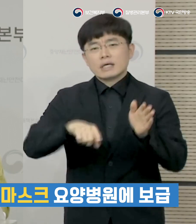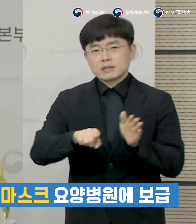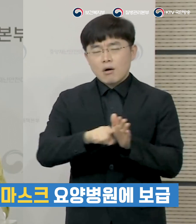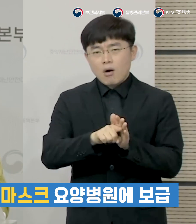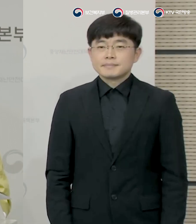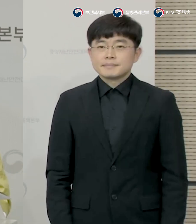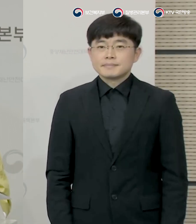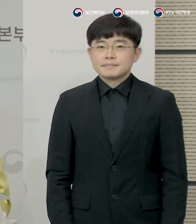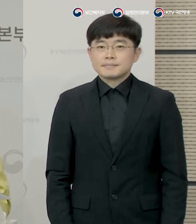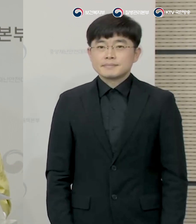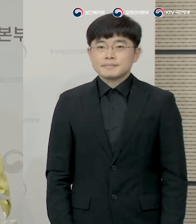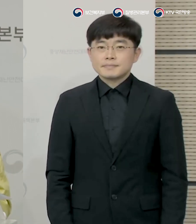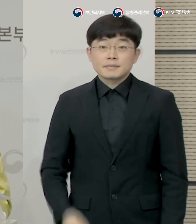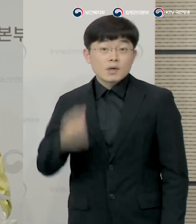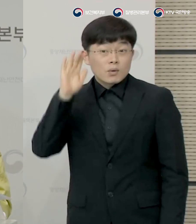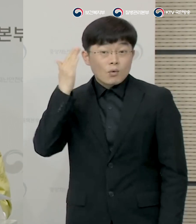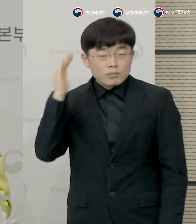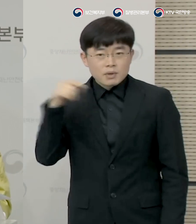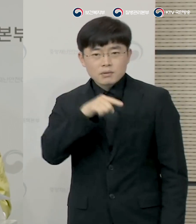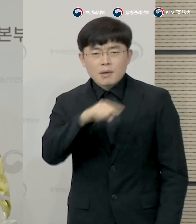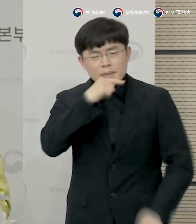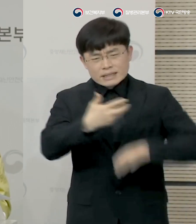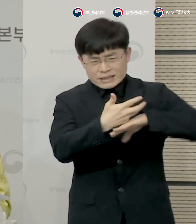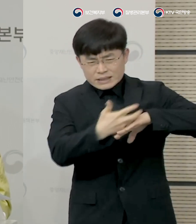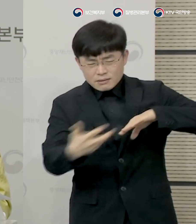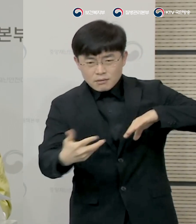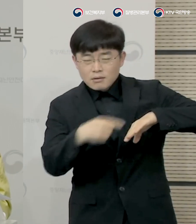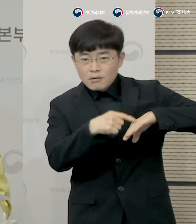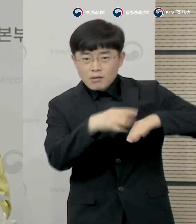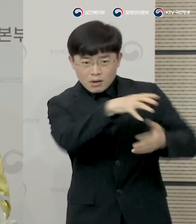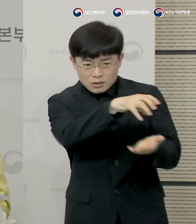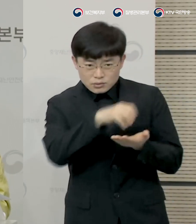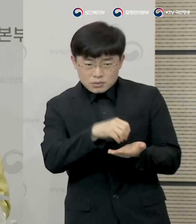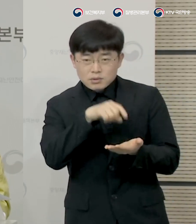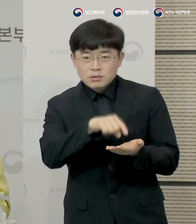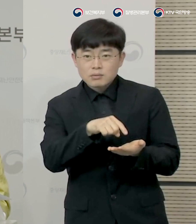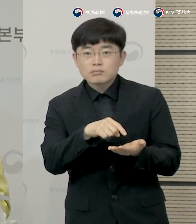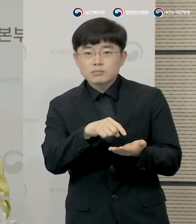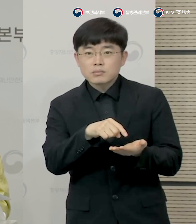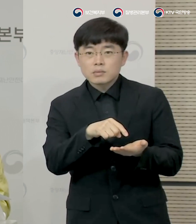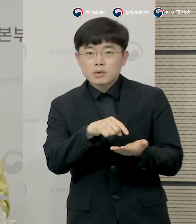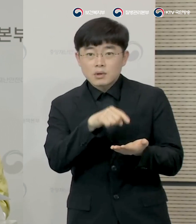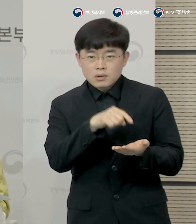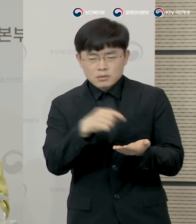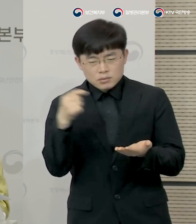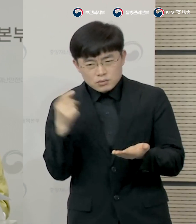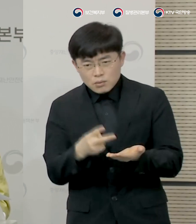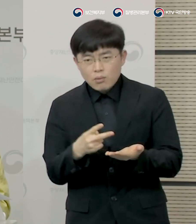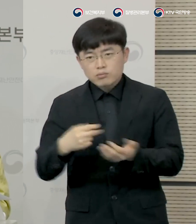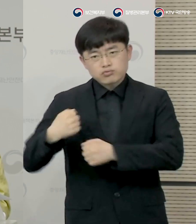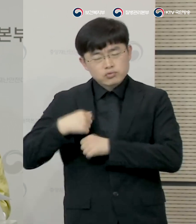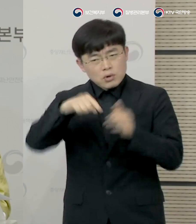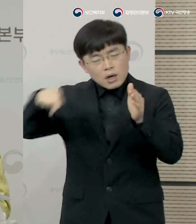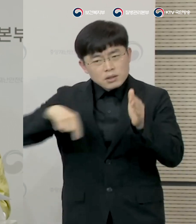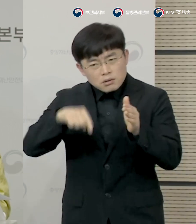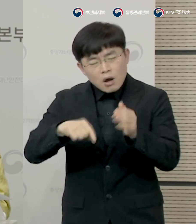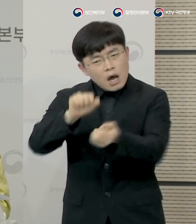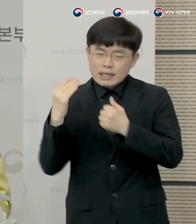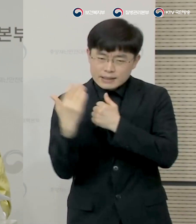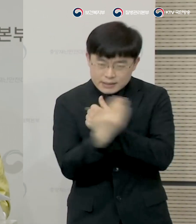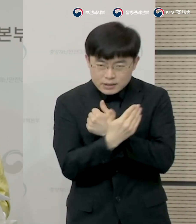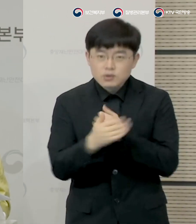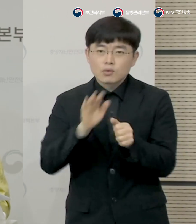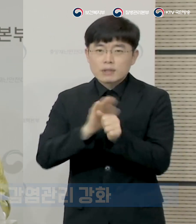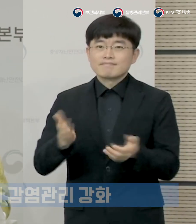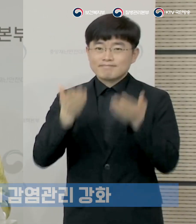지원도 강화합니다. 최근 혈액 보유량 및 군부대 내 강화된 감염 안전 조치 방안을